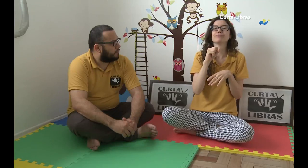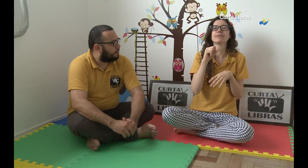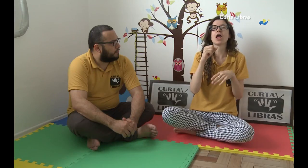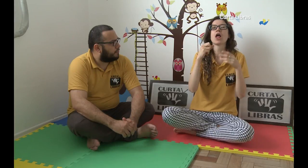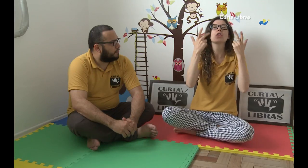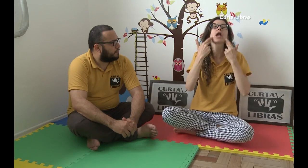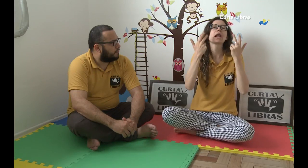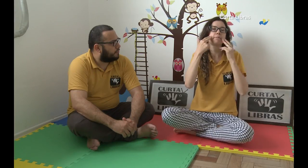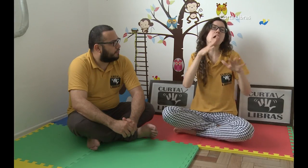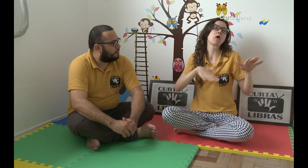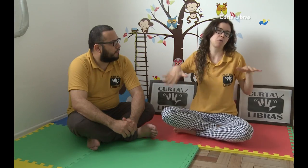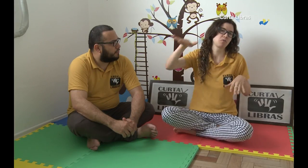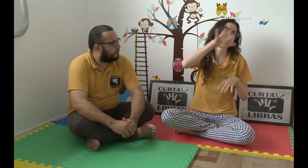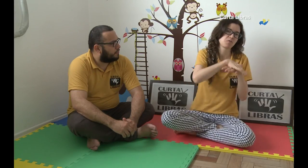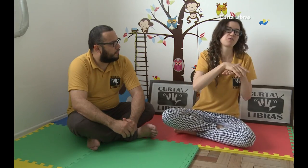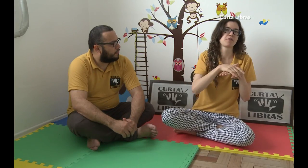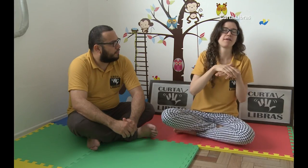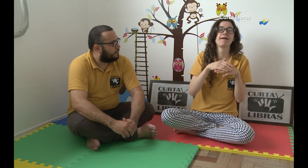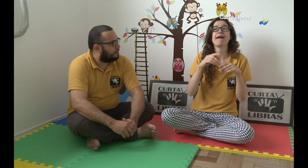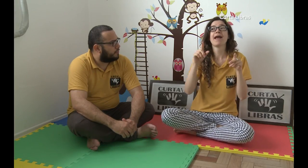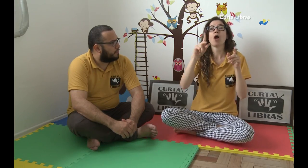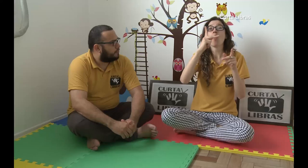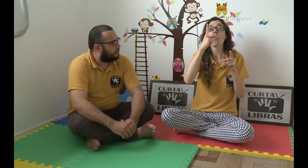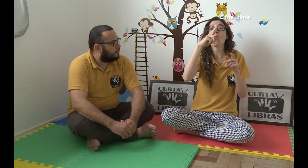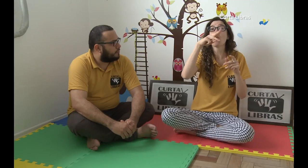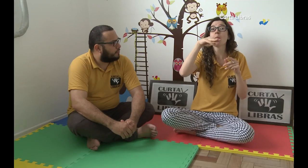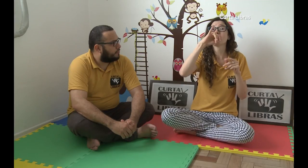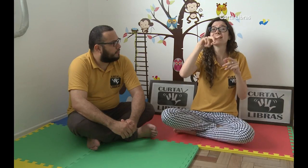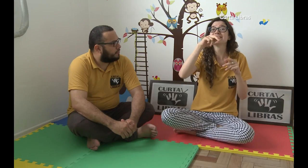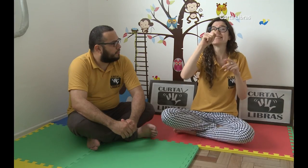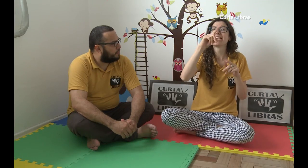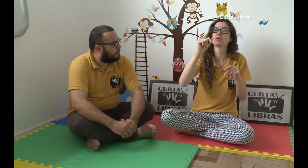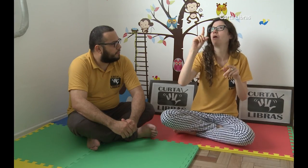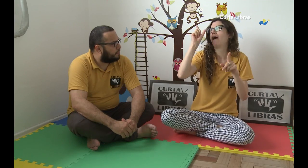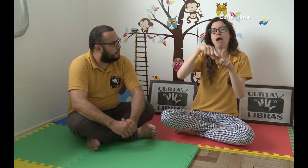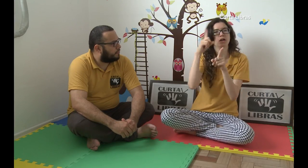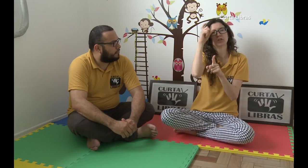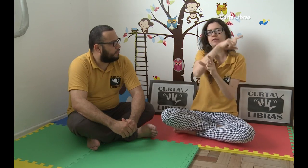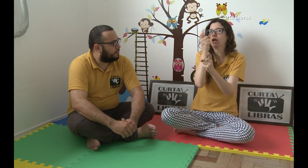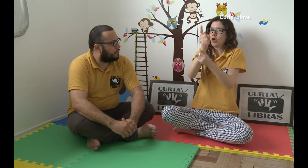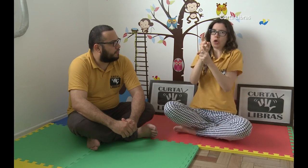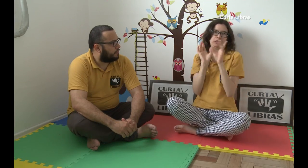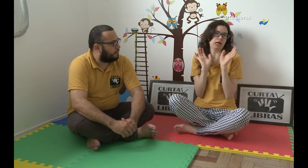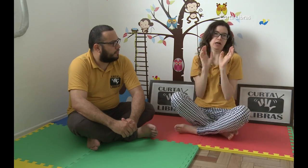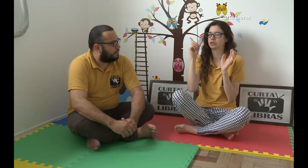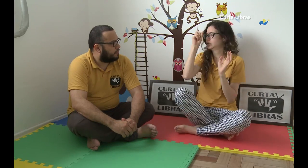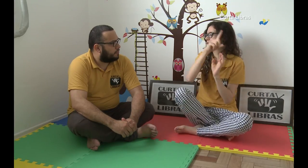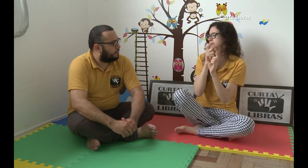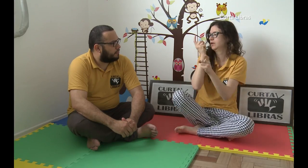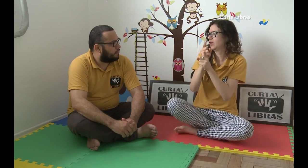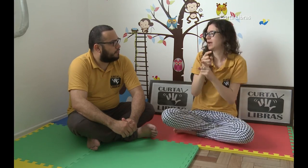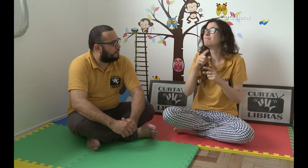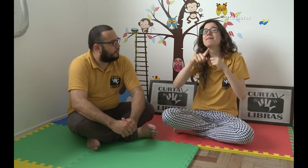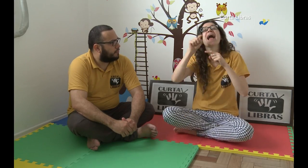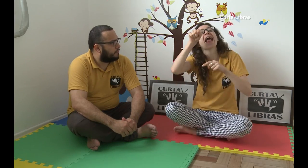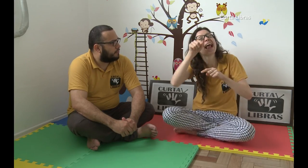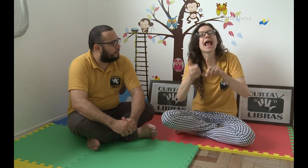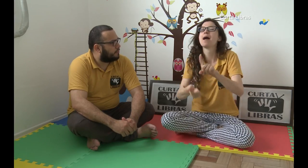utilizada O parto humanizado É muito difícil de encontrar Mas ele realmente